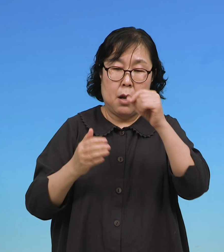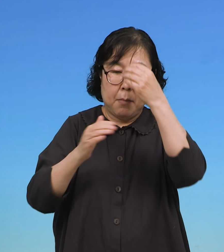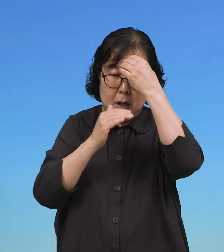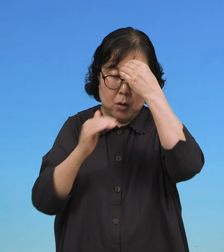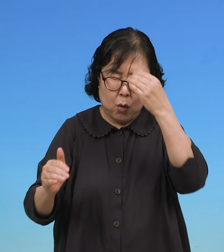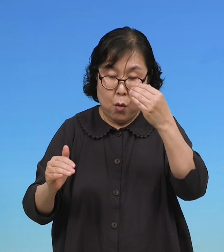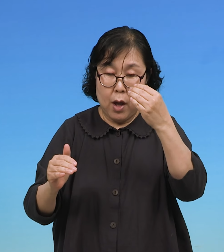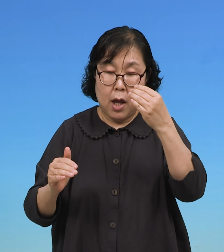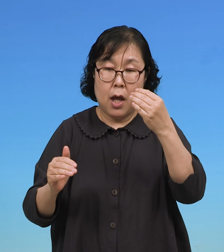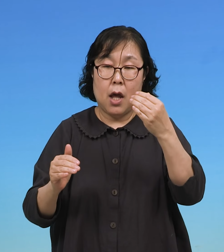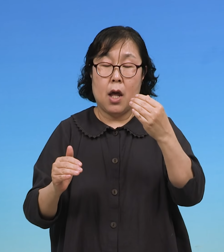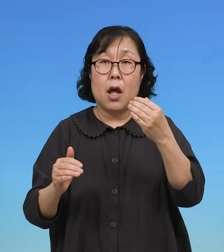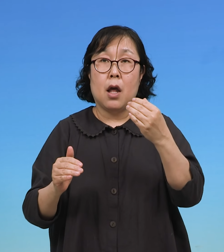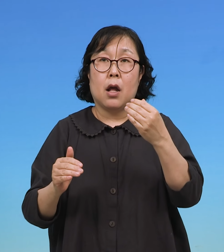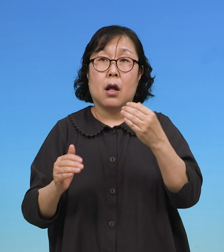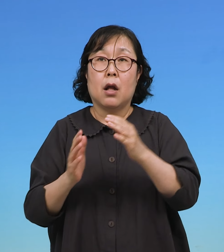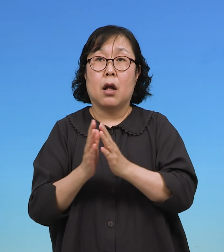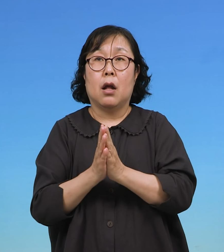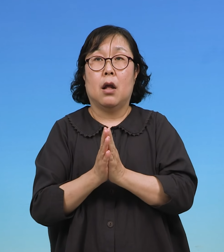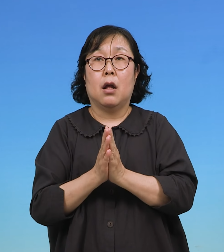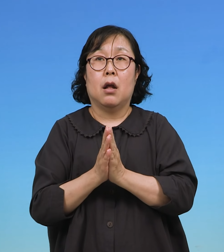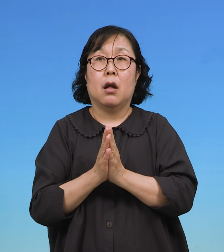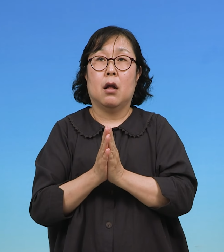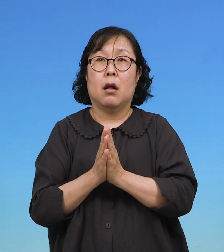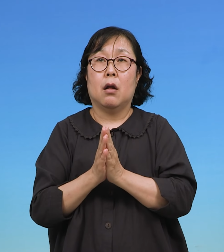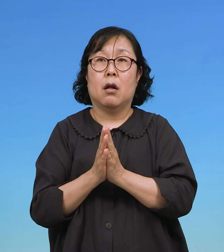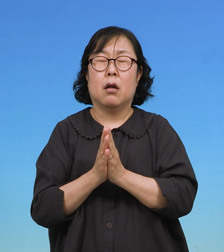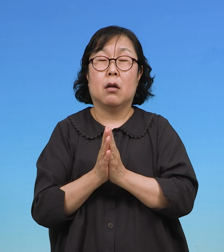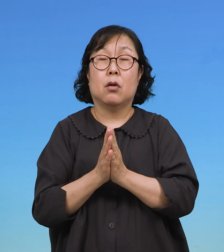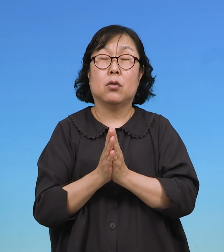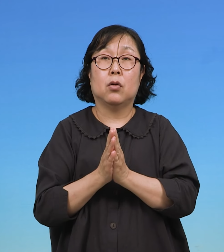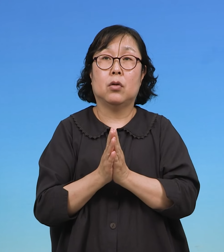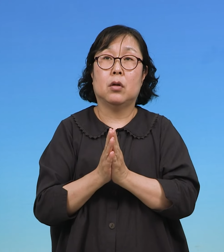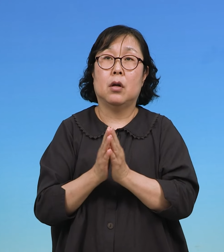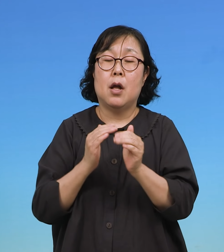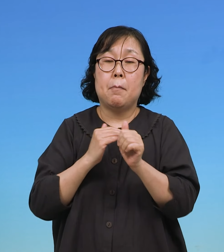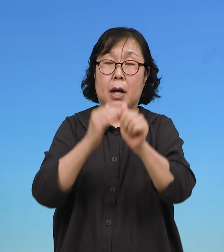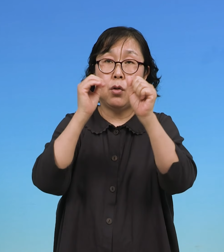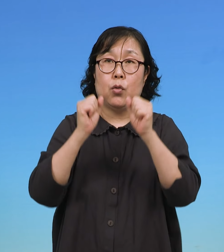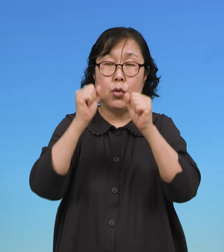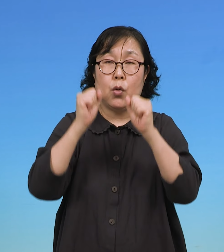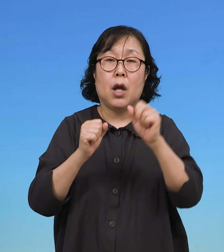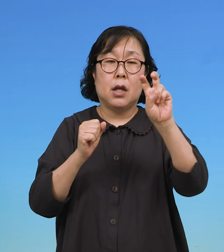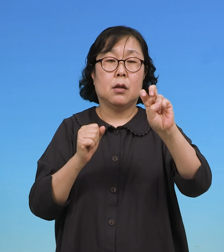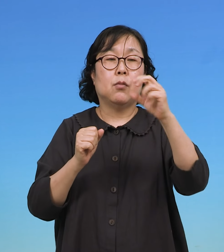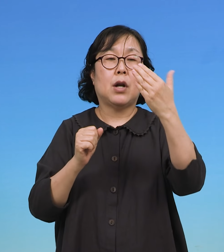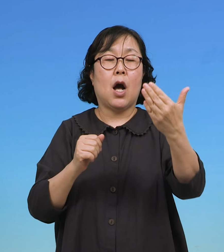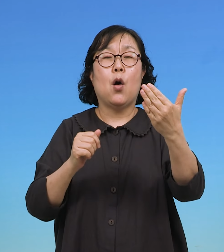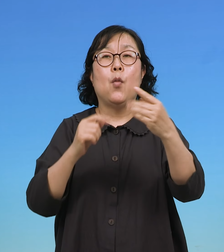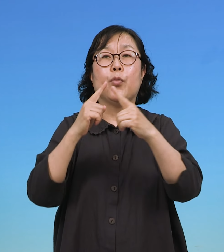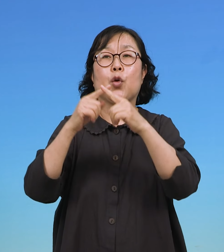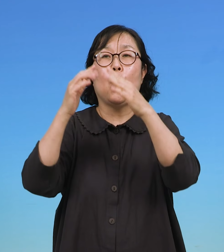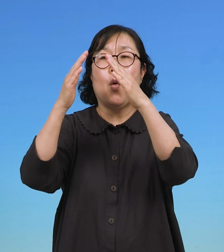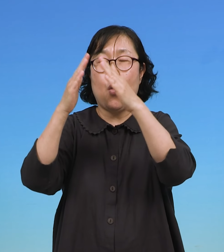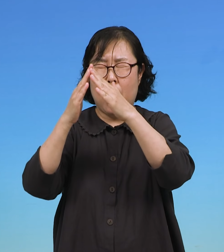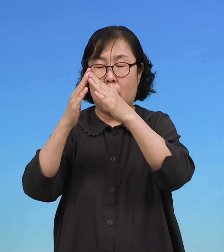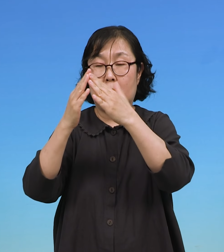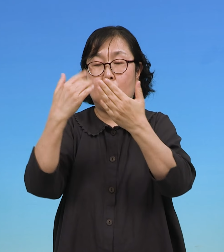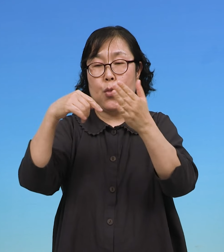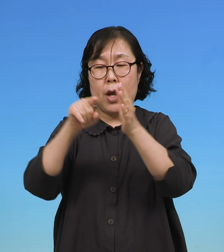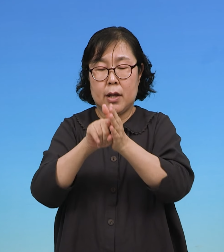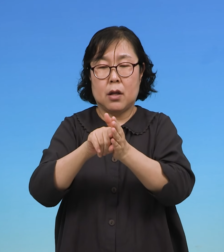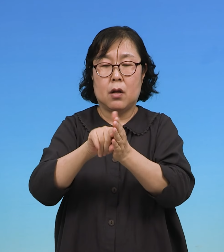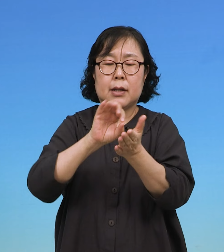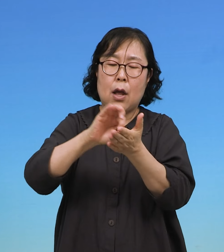겁니다. 이게 저한테 준 게 아니라 하나님께 드린 거기 때문에 내 마음대로 받는다 안 받는다 못하지만요,